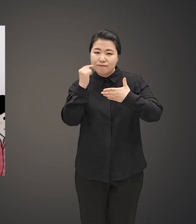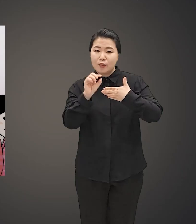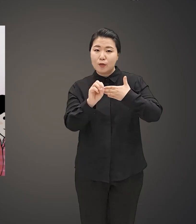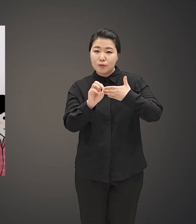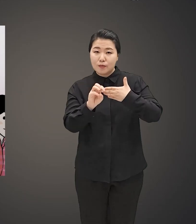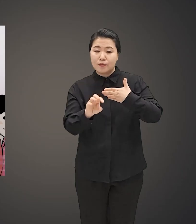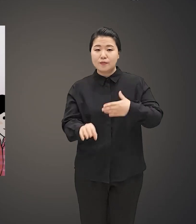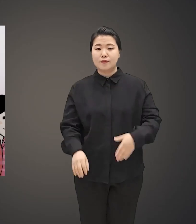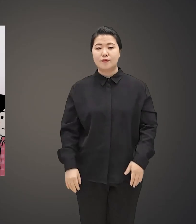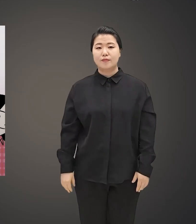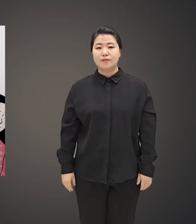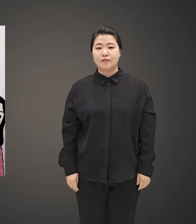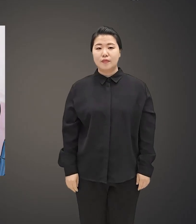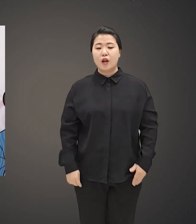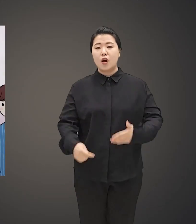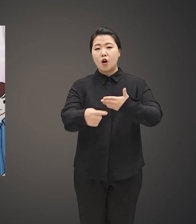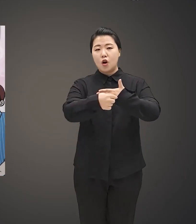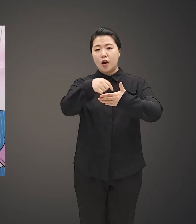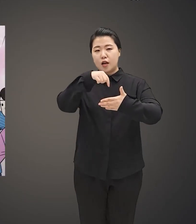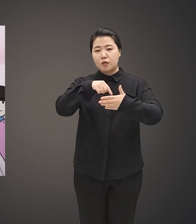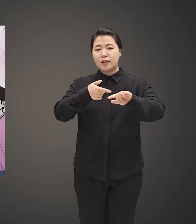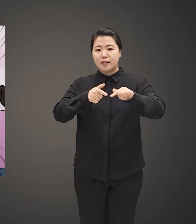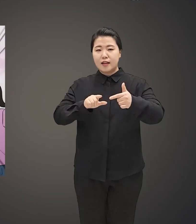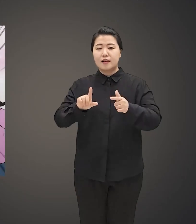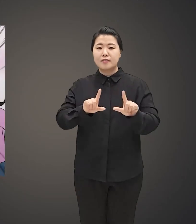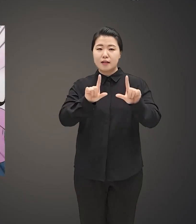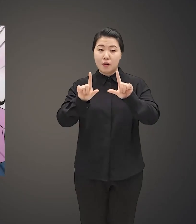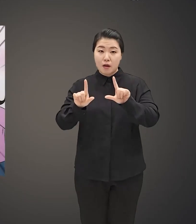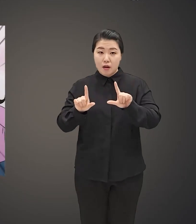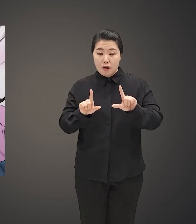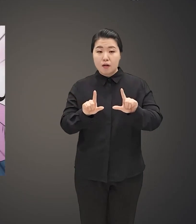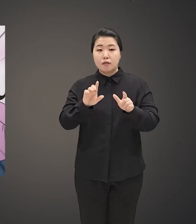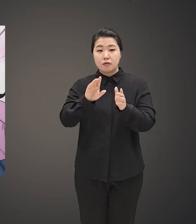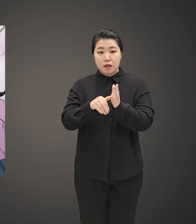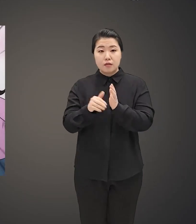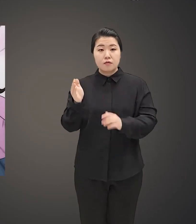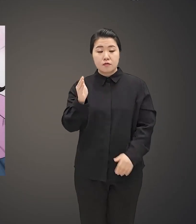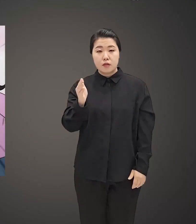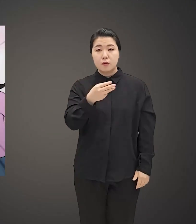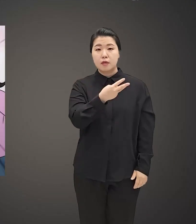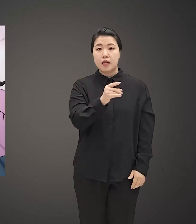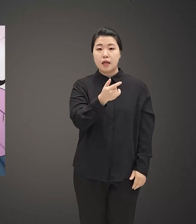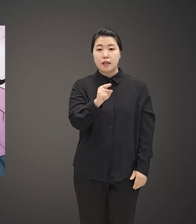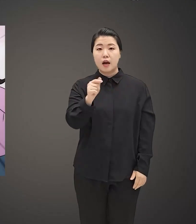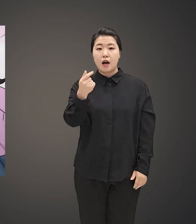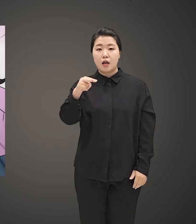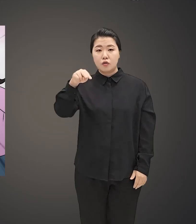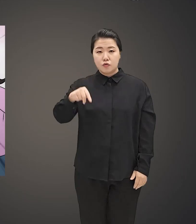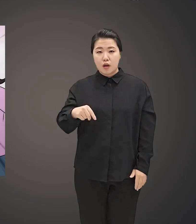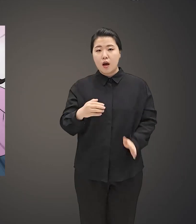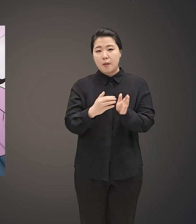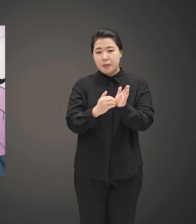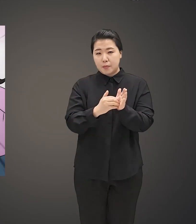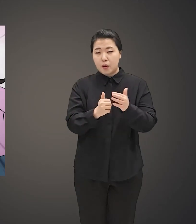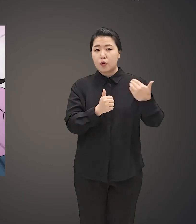된다. 거짓말 생활이 익숙해질 무렵 레나와 한수가 비밀스러운 부탁을 해오면서